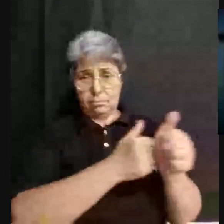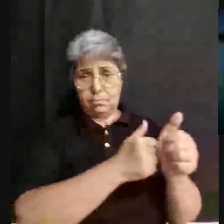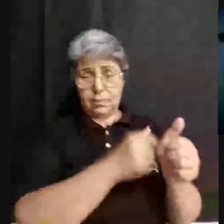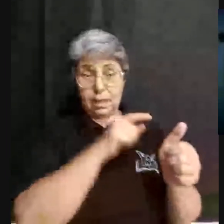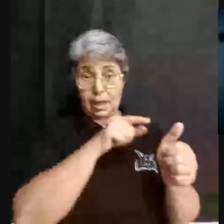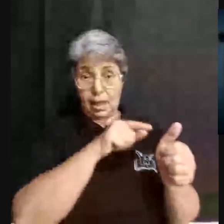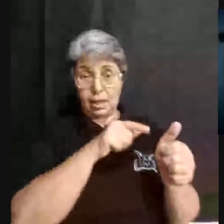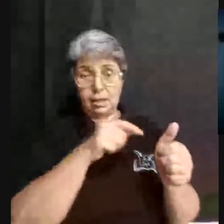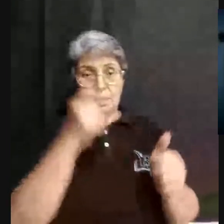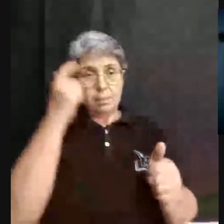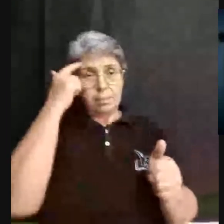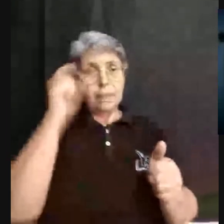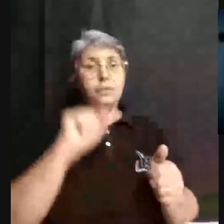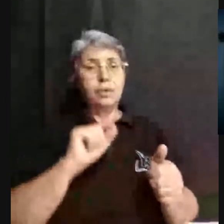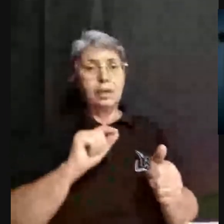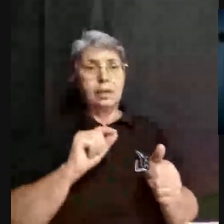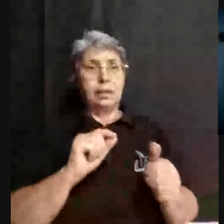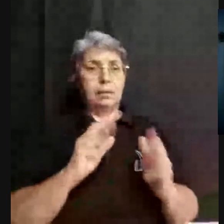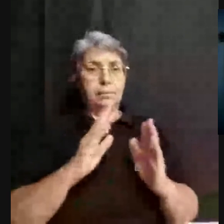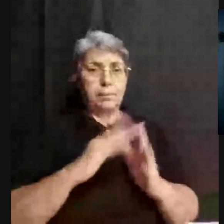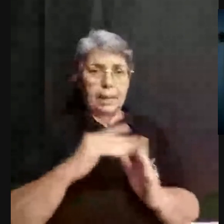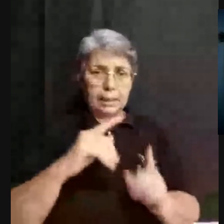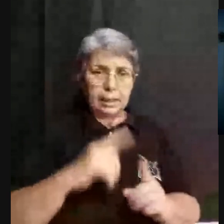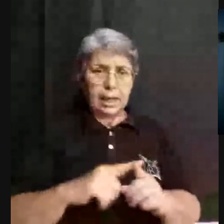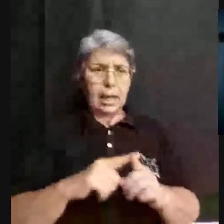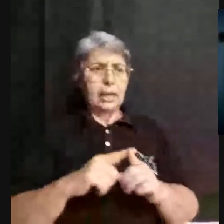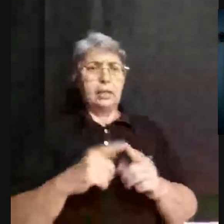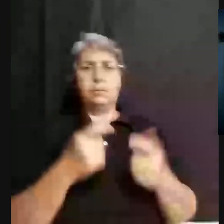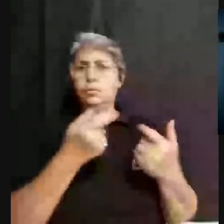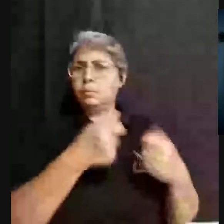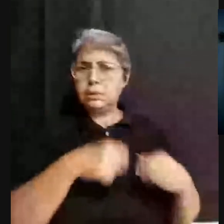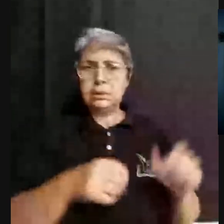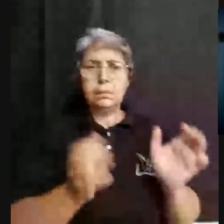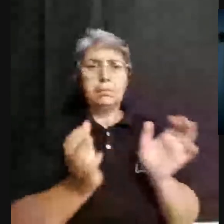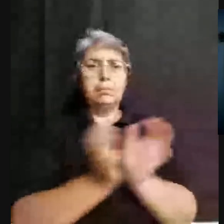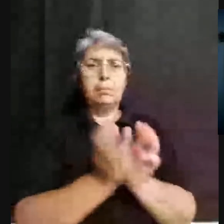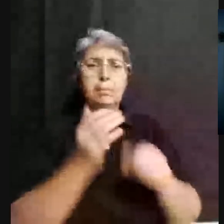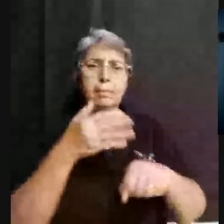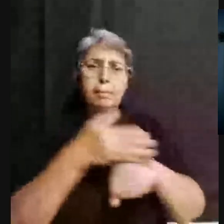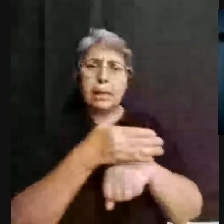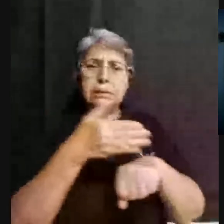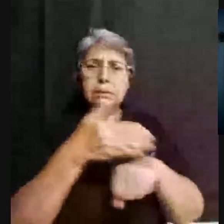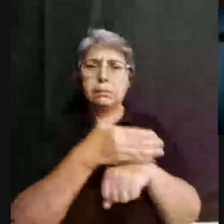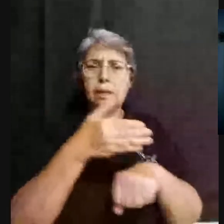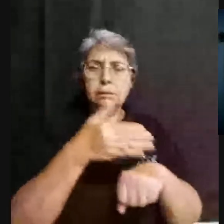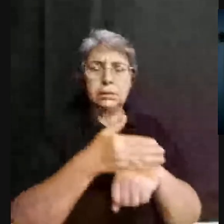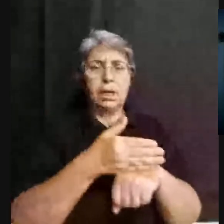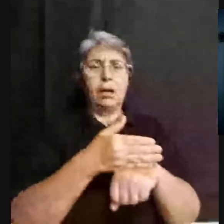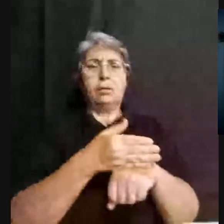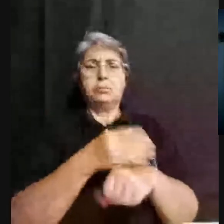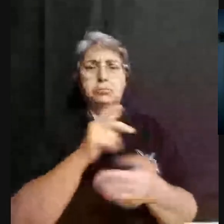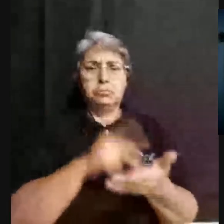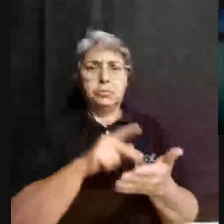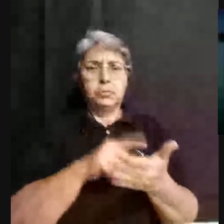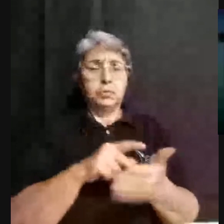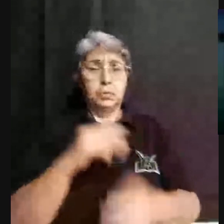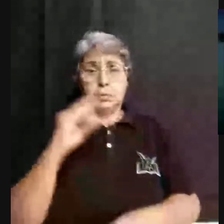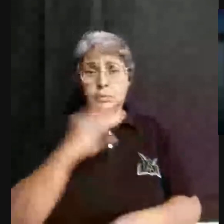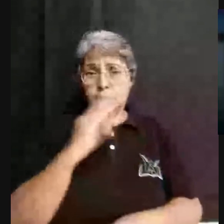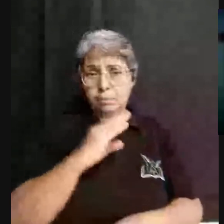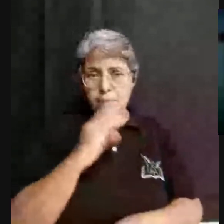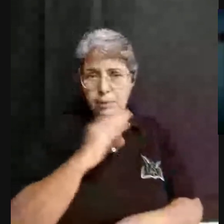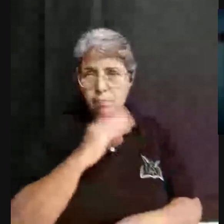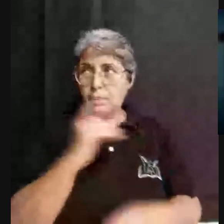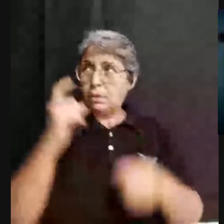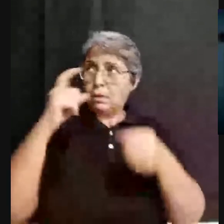a igreja não tem uma participação efetiva no apreciamento da volta de